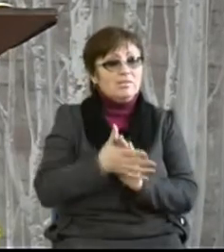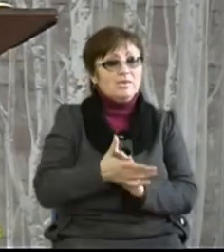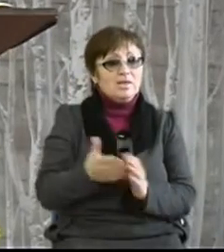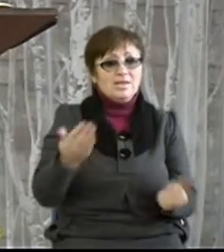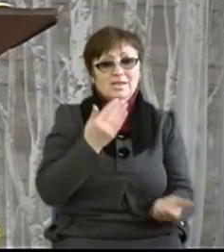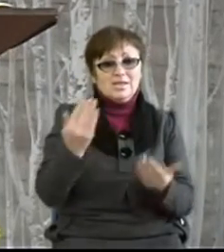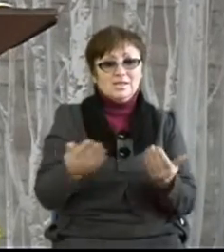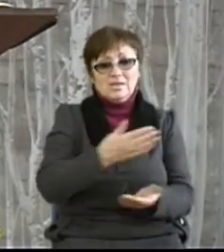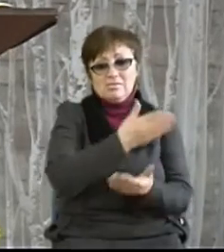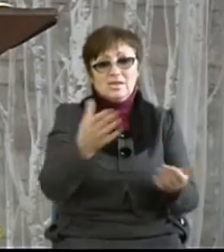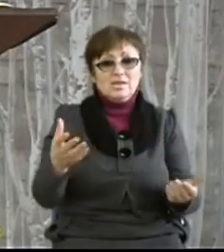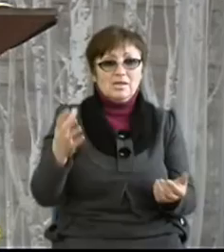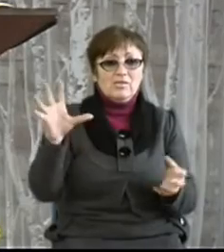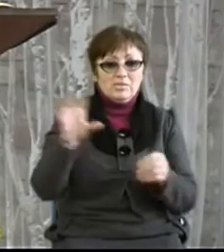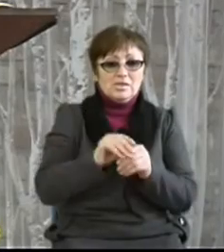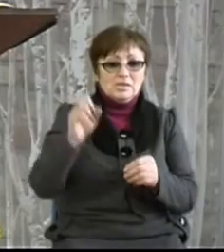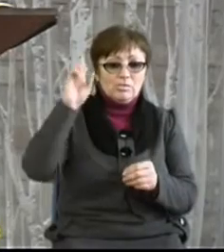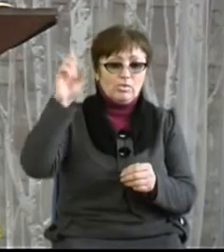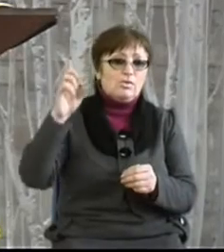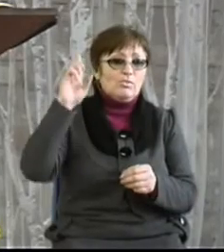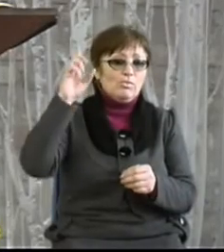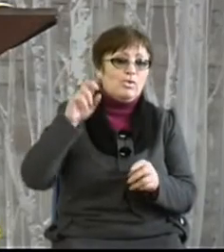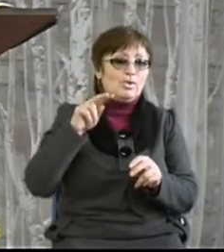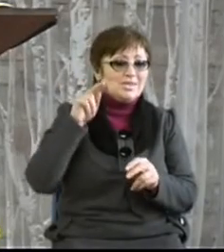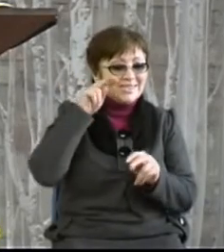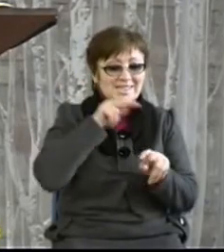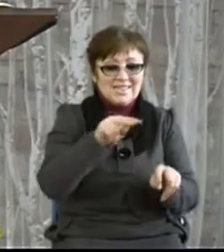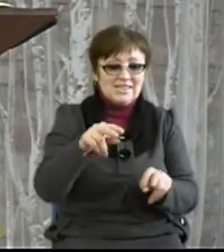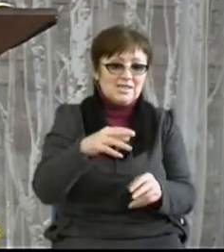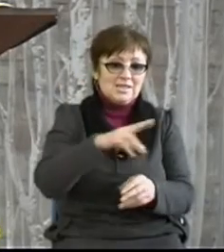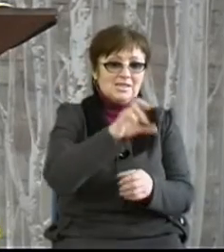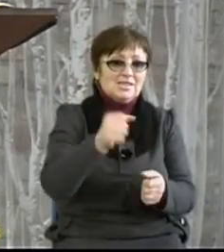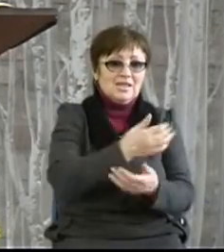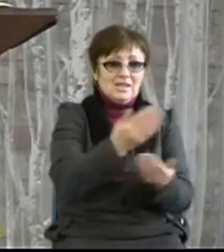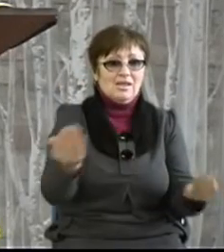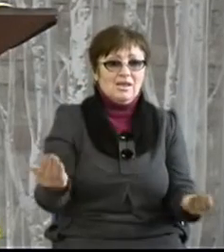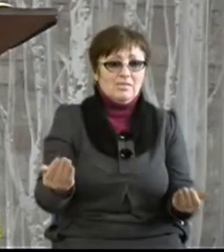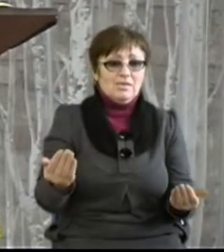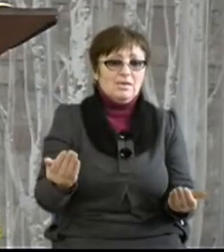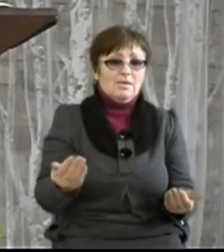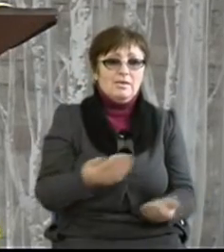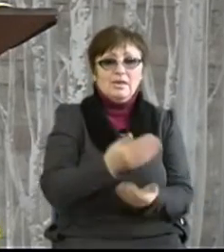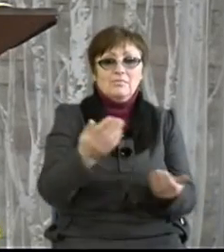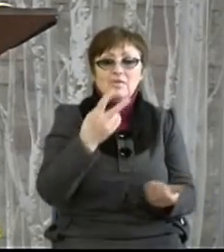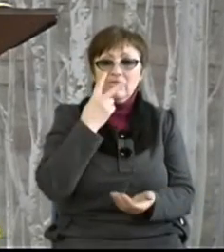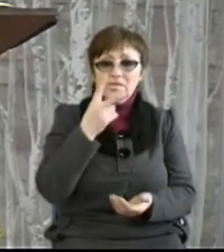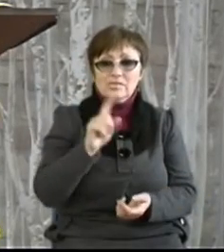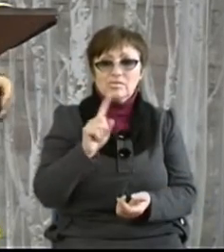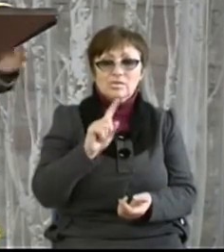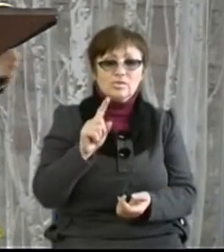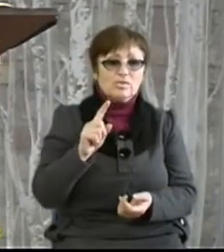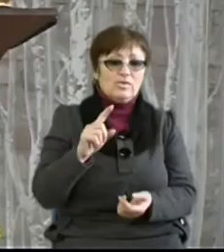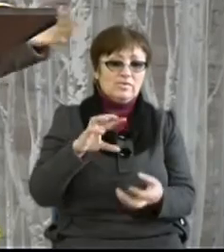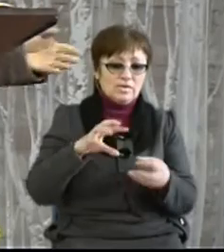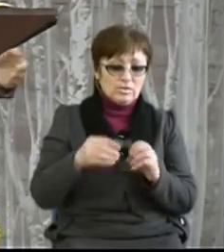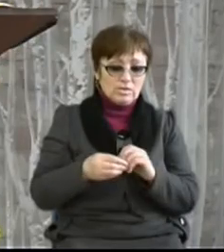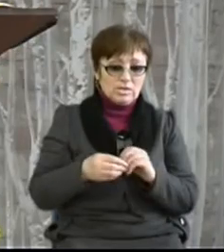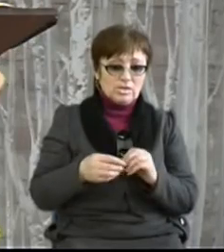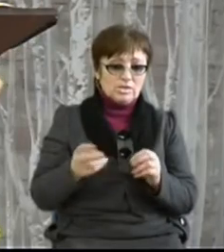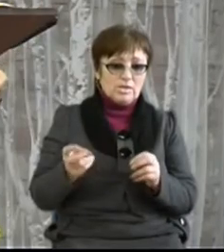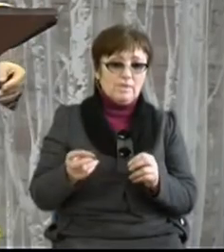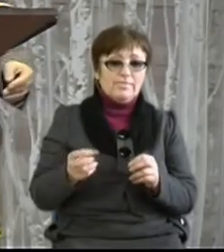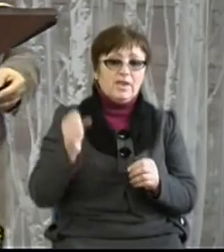равно следит за нами, Он все равно, мы находимся под Его Божьим покровительством. И мы видим, что в результате того, что Он уходит в